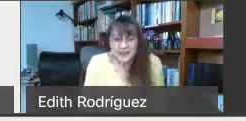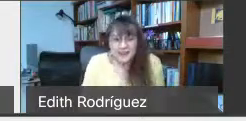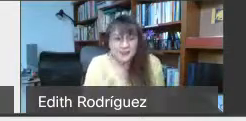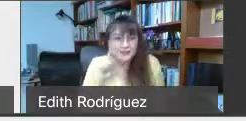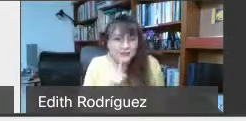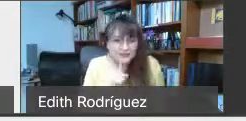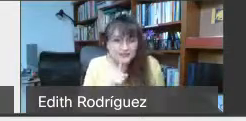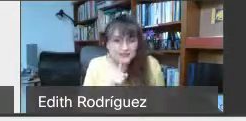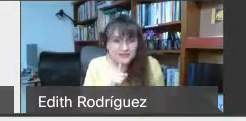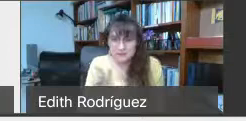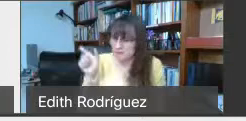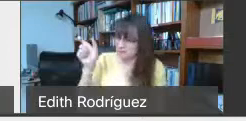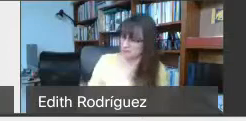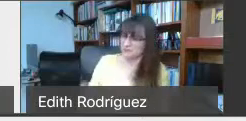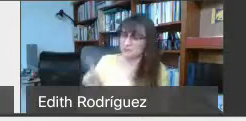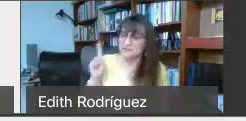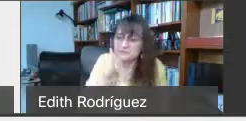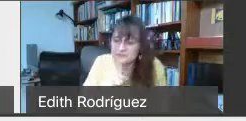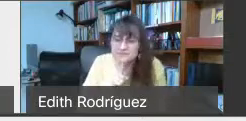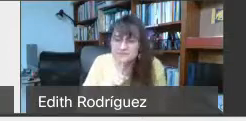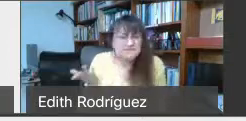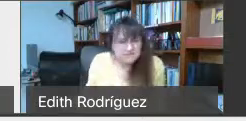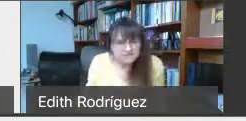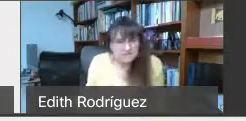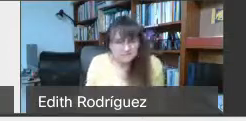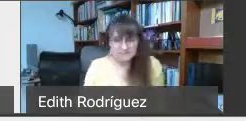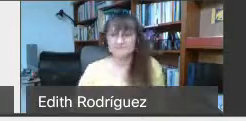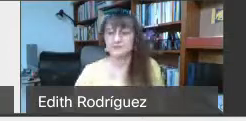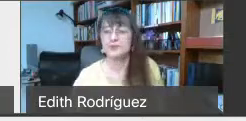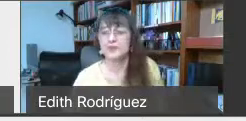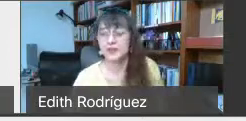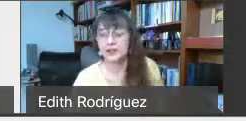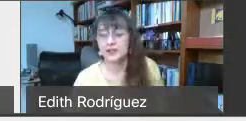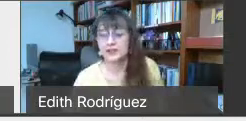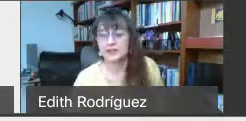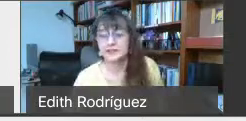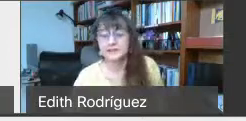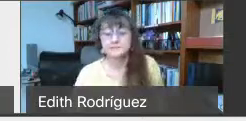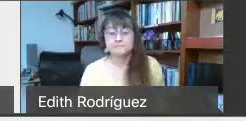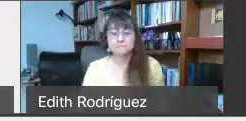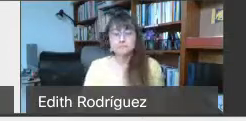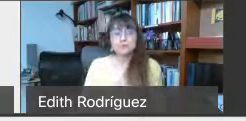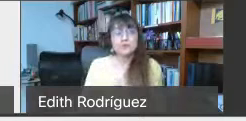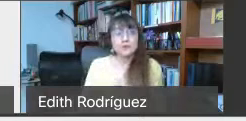Eso significa empezar a mostrar o a significar quién es la persona.